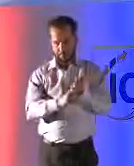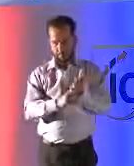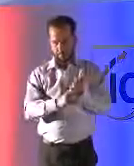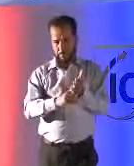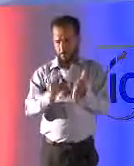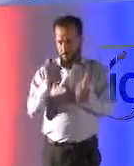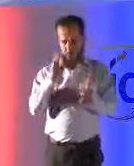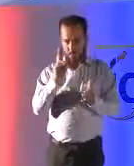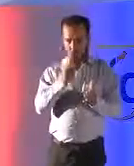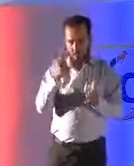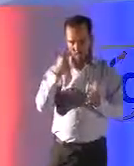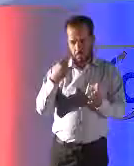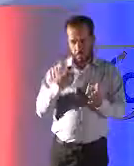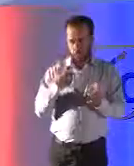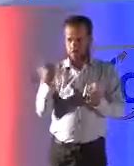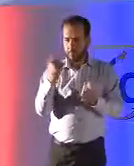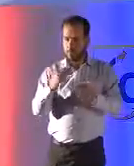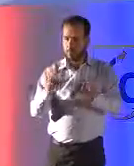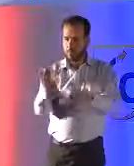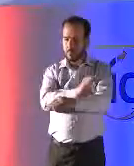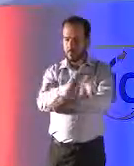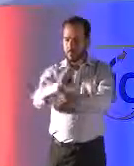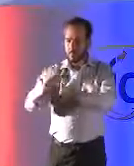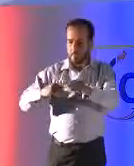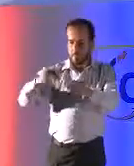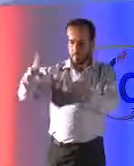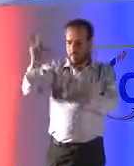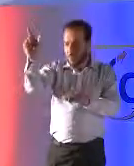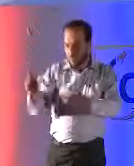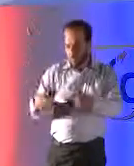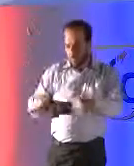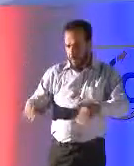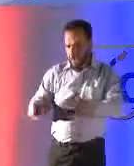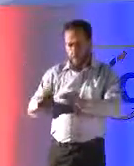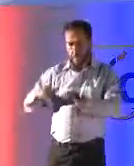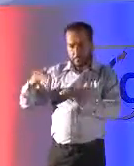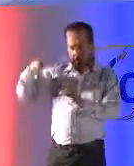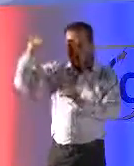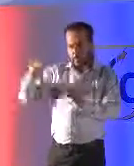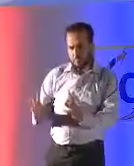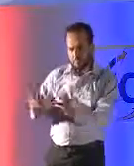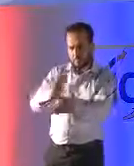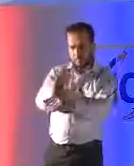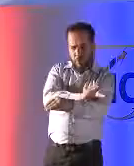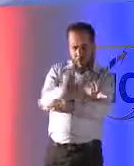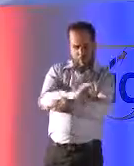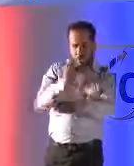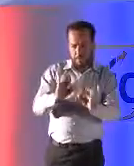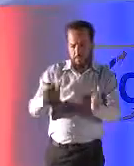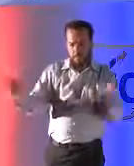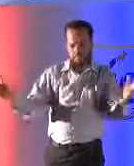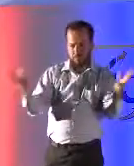أن المسؤولية لتطوير أو تحسين حياة أشخاص ذوي الإعاقة عن طريق التكنولوجيا المساعدة هي